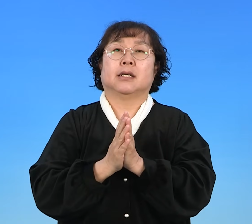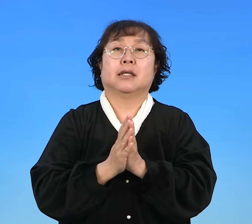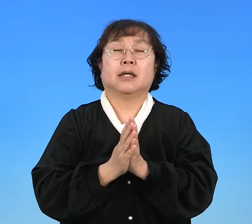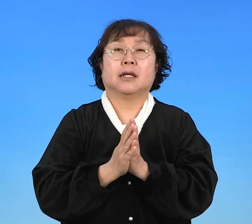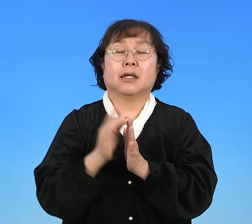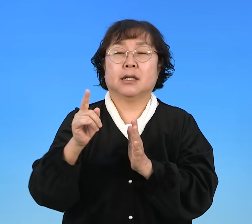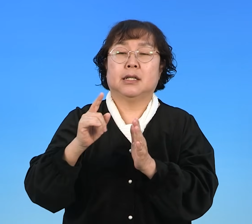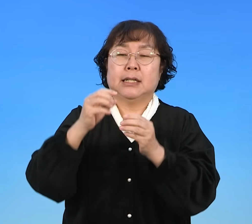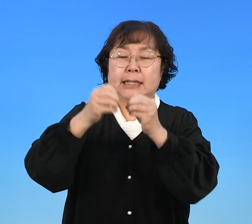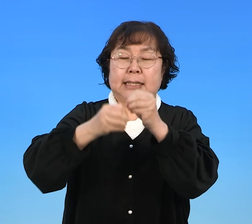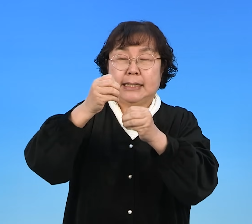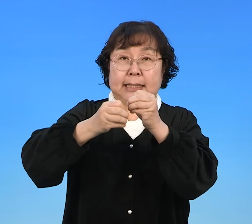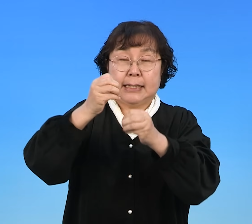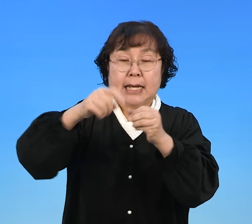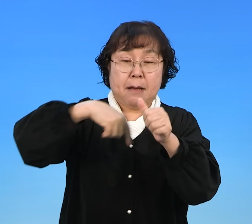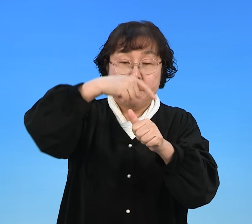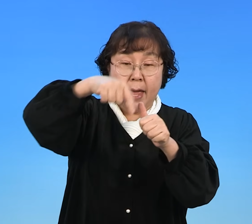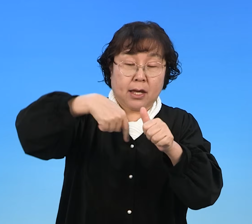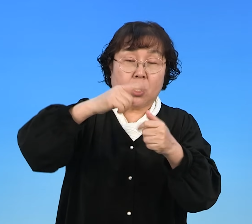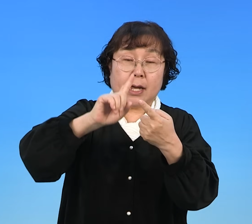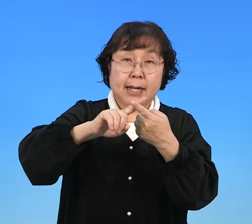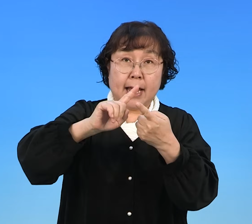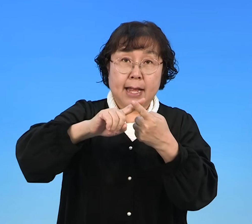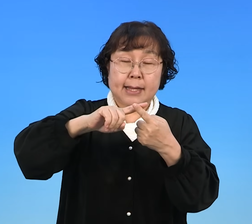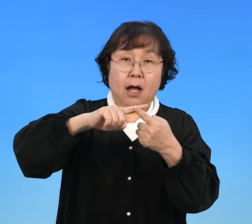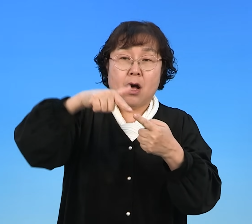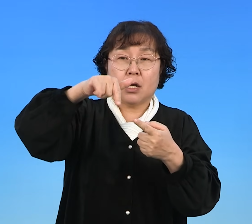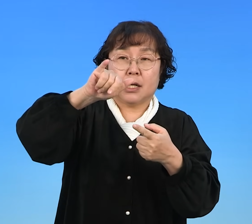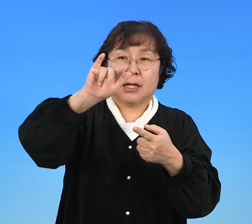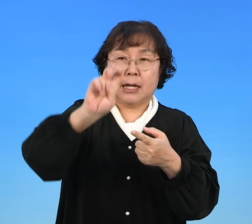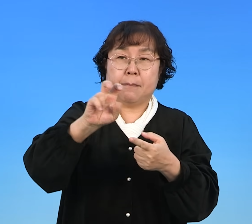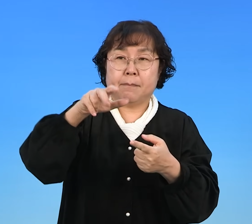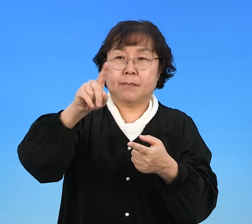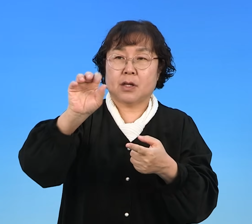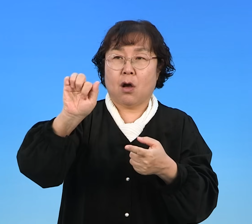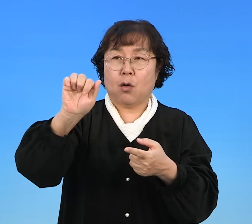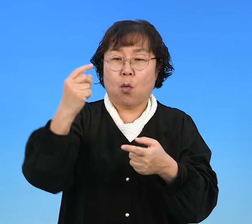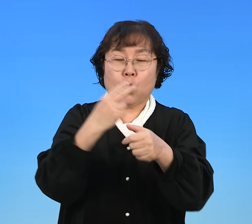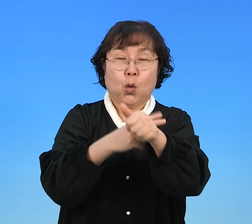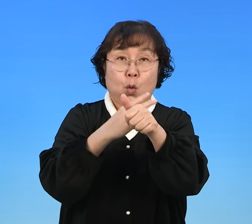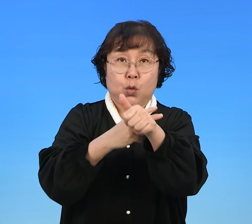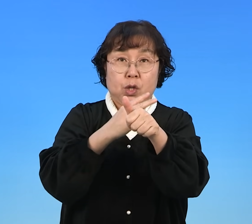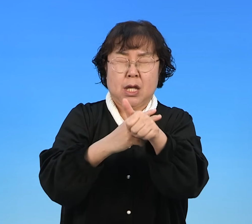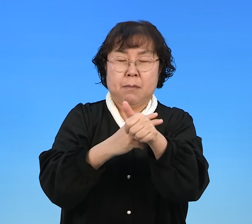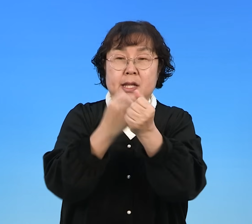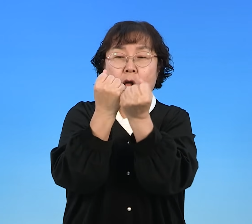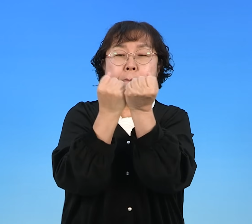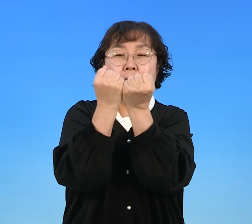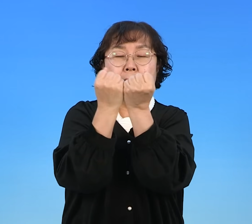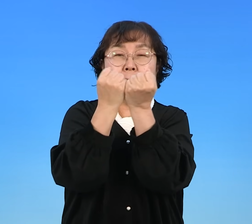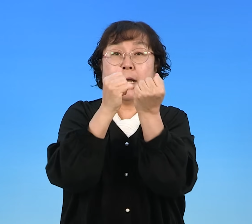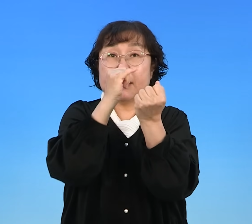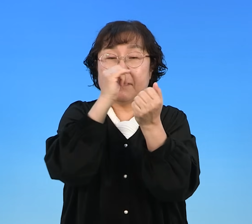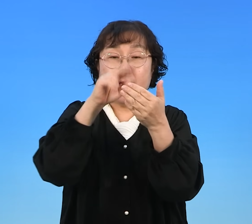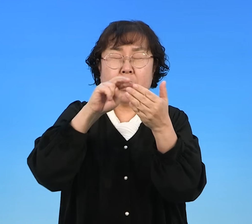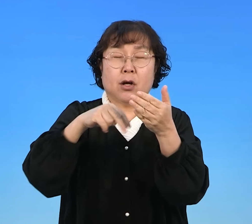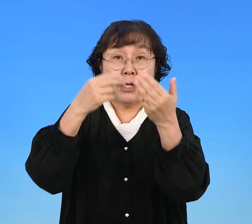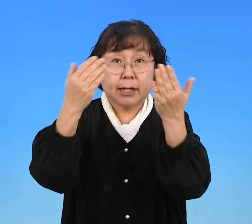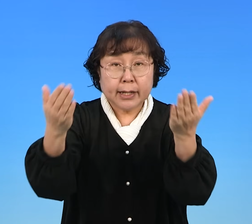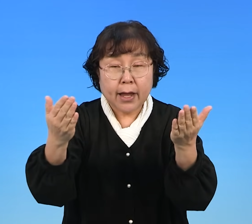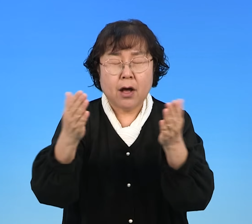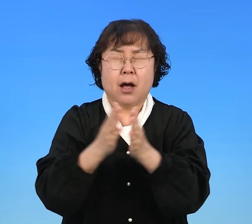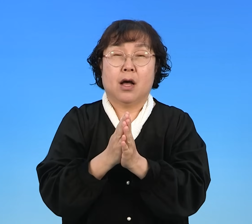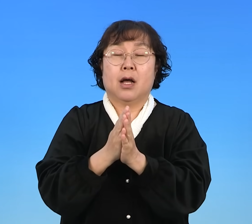그 김정우 교수님이 한 설명을 제가 읽어드릴 텐데 한번 들어보십시오. 이 시의 배경입니다.